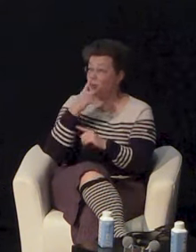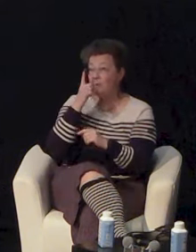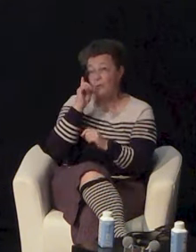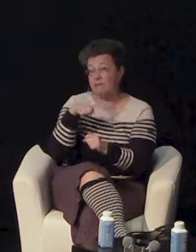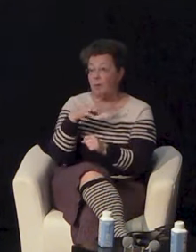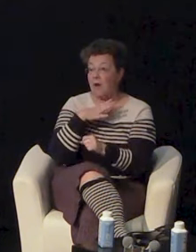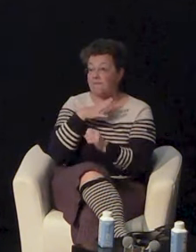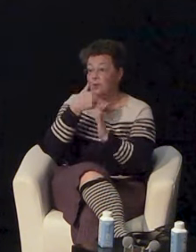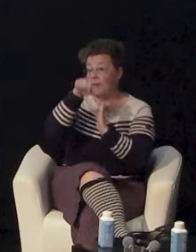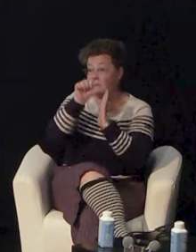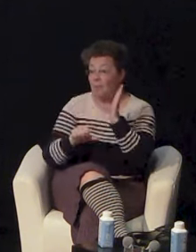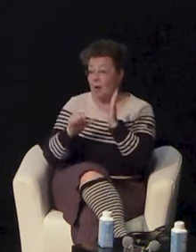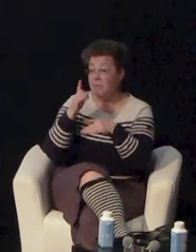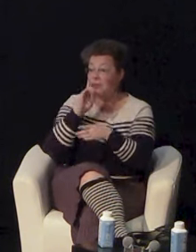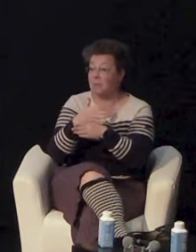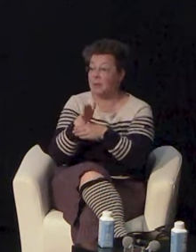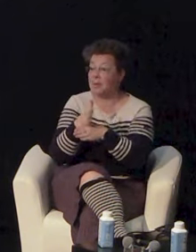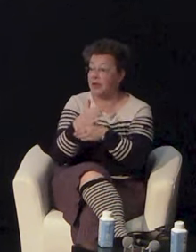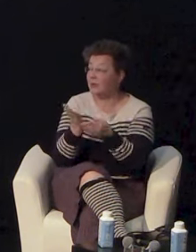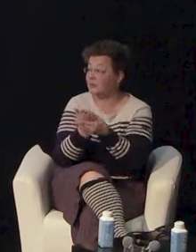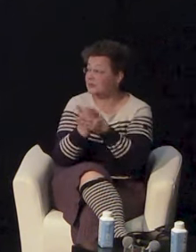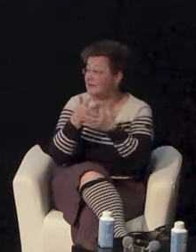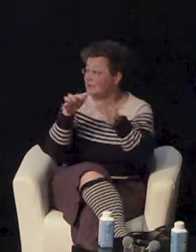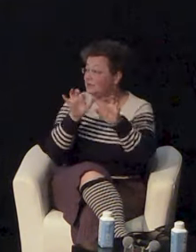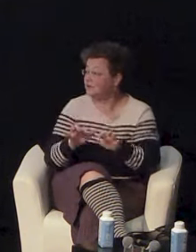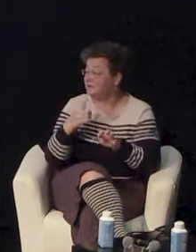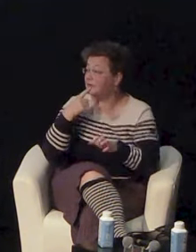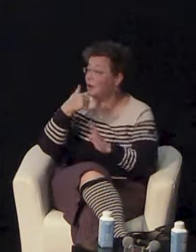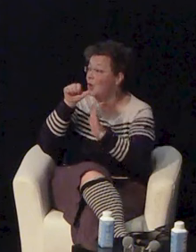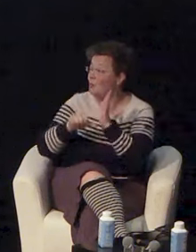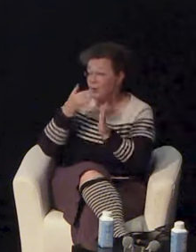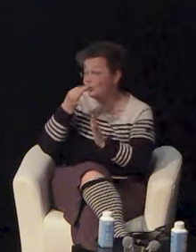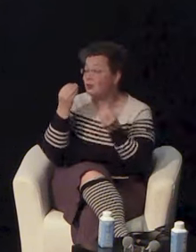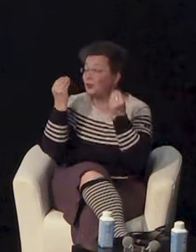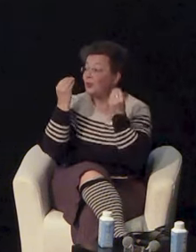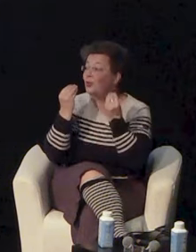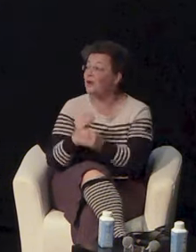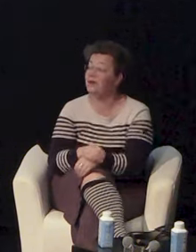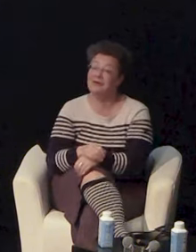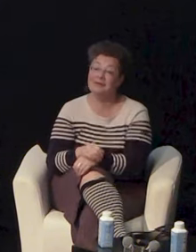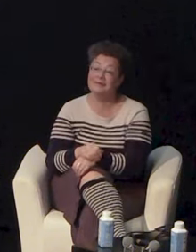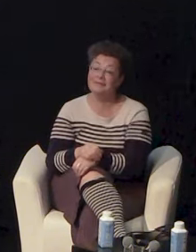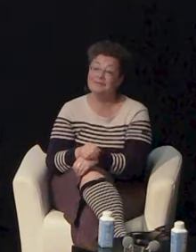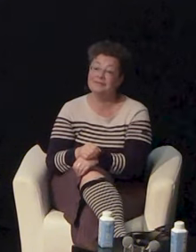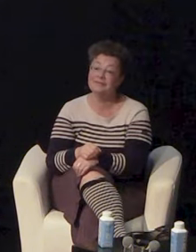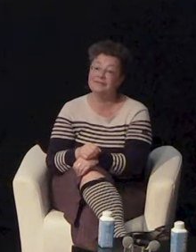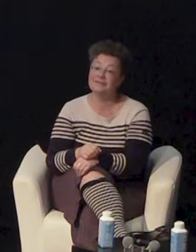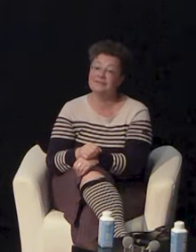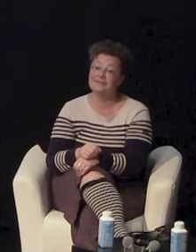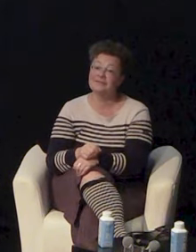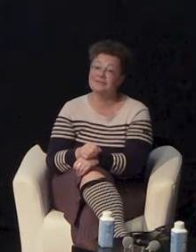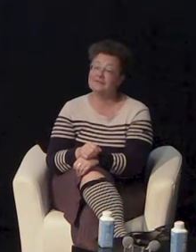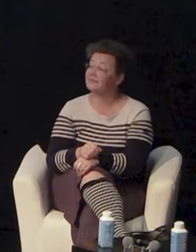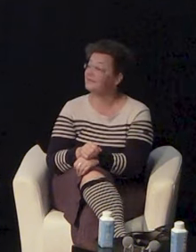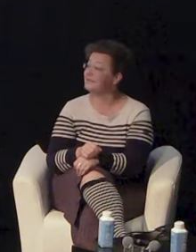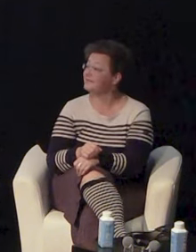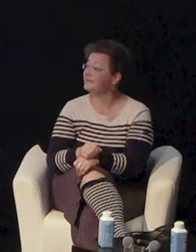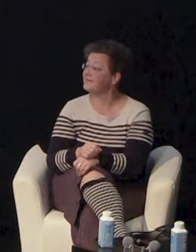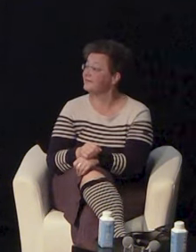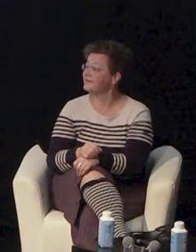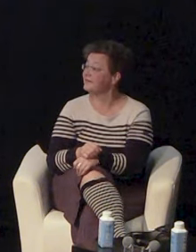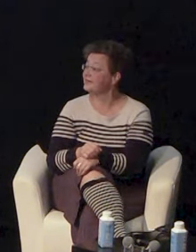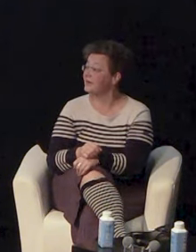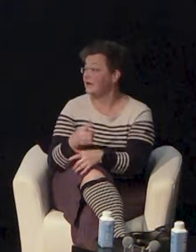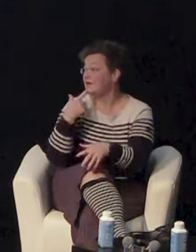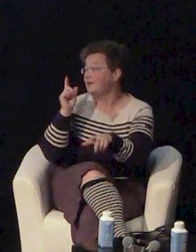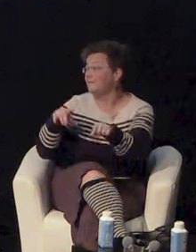ça touche que les professionnels. Donc, pour préparer le dossier administratif, j'ai mis un mois. Et pendant un mois, du coup,